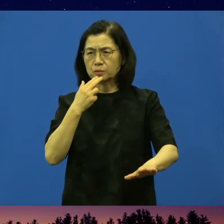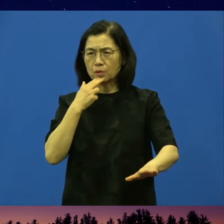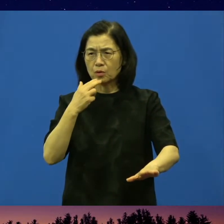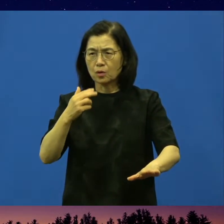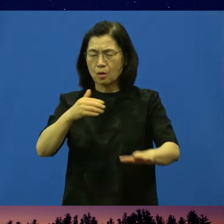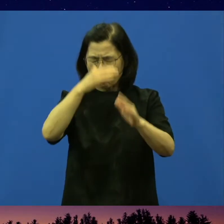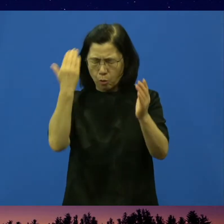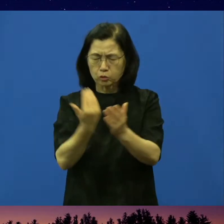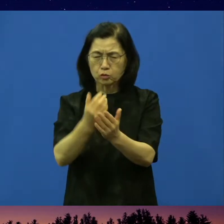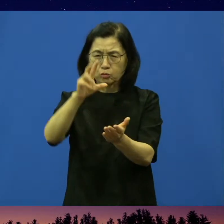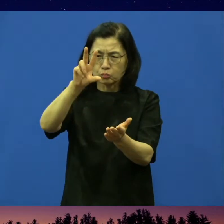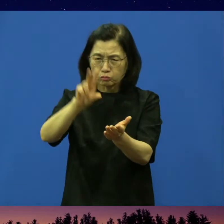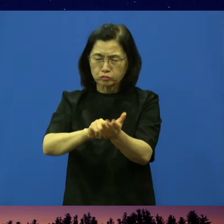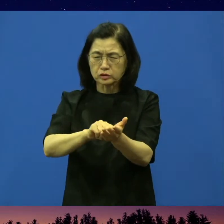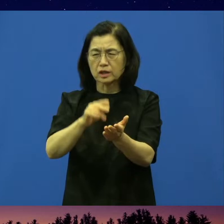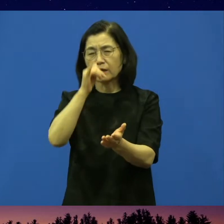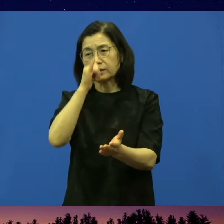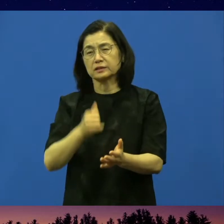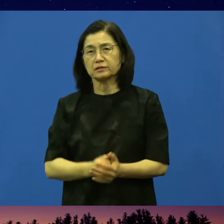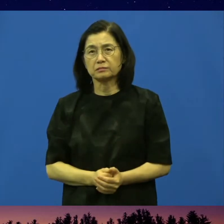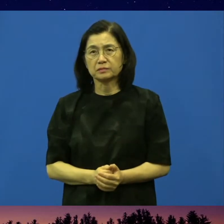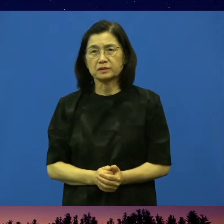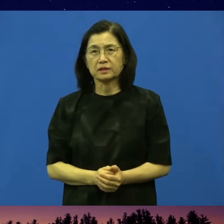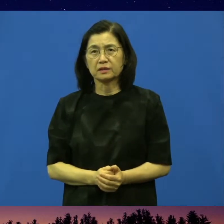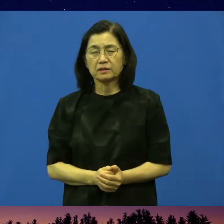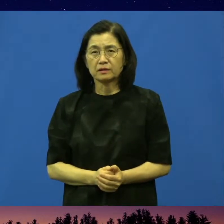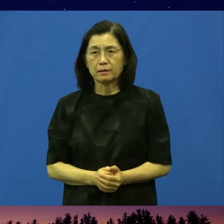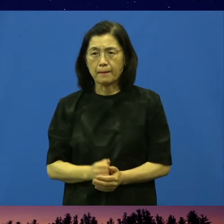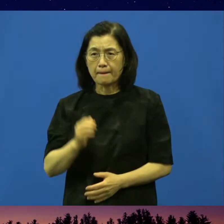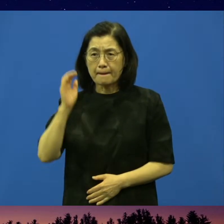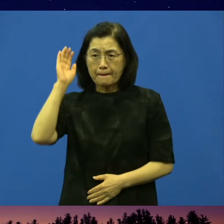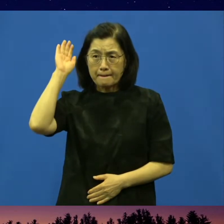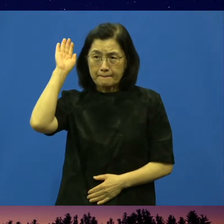그래서 미래를 바라보는 시각이 건강해야 돼요.